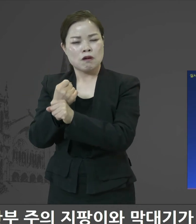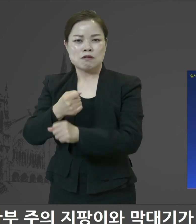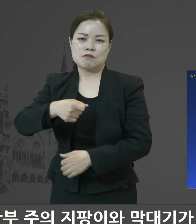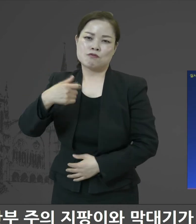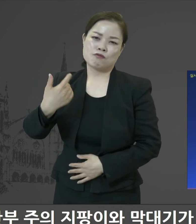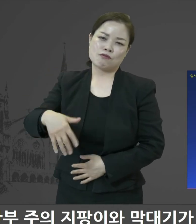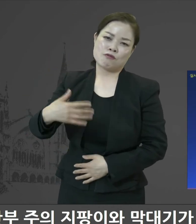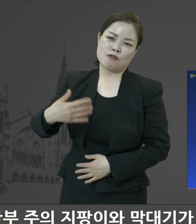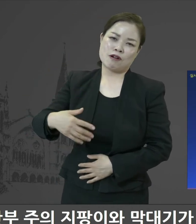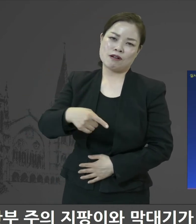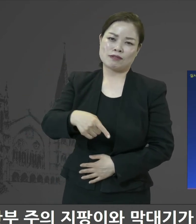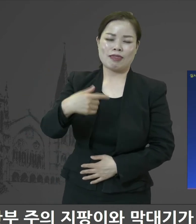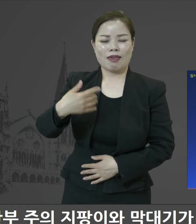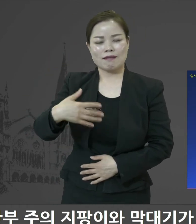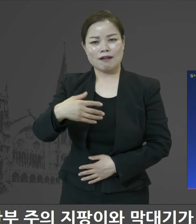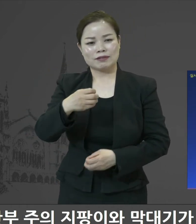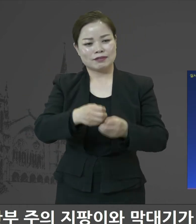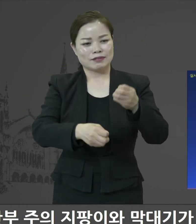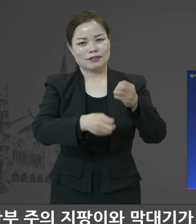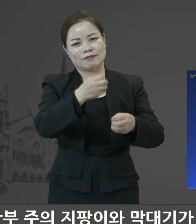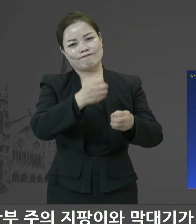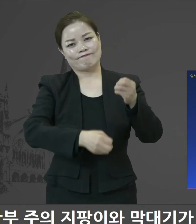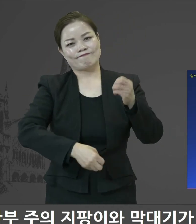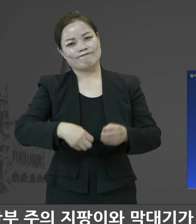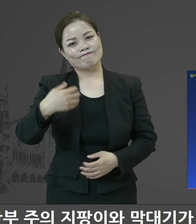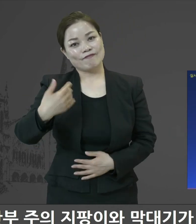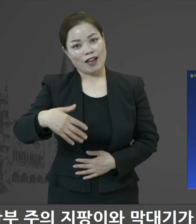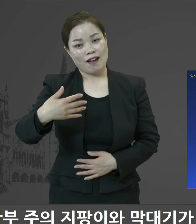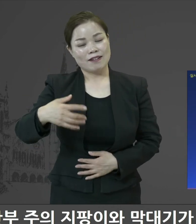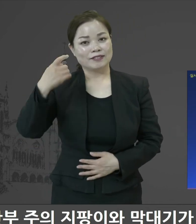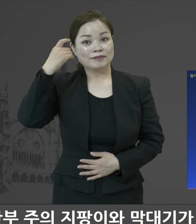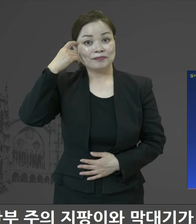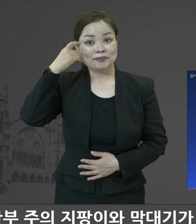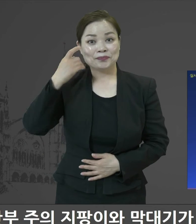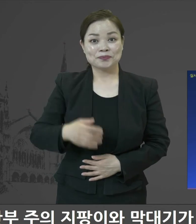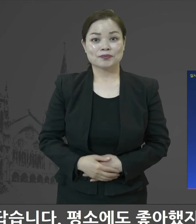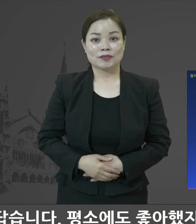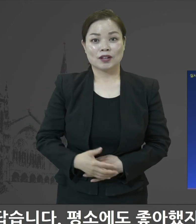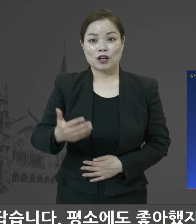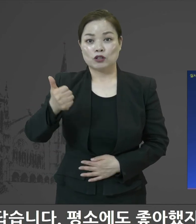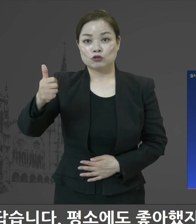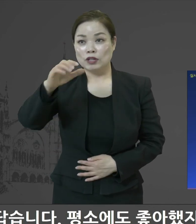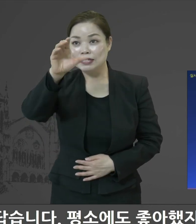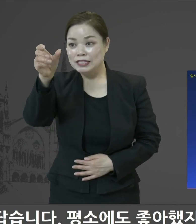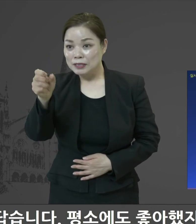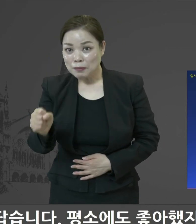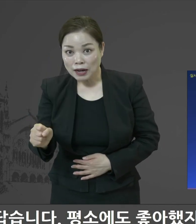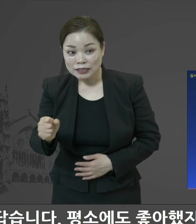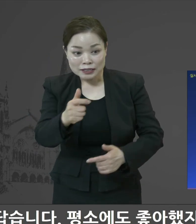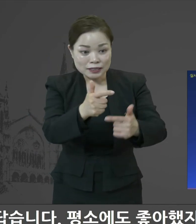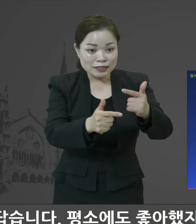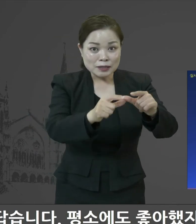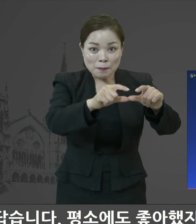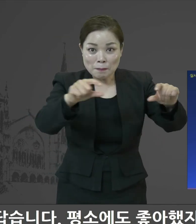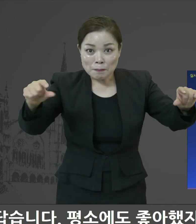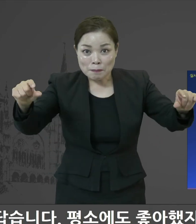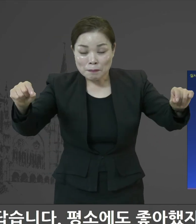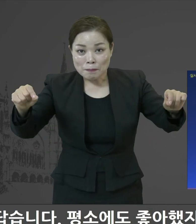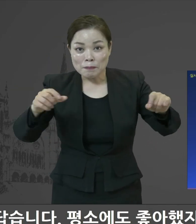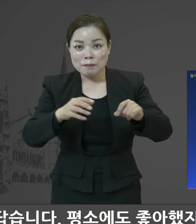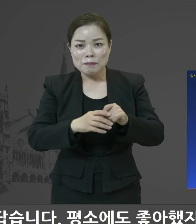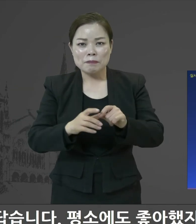와, 이 시가 정말 아름답구나, 그런 생각이 들었습니다. 주의 지팡이와 막대기, 역시나 다윗이 목동이었을